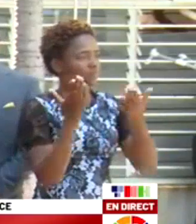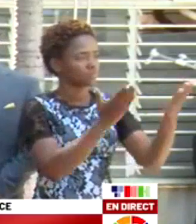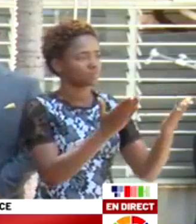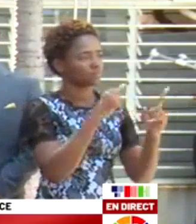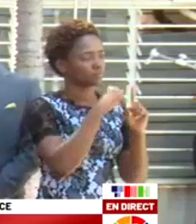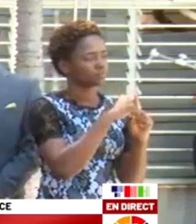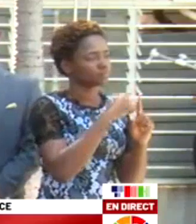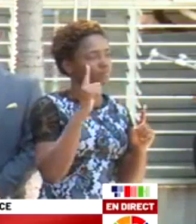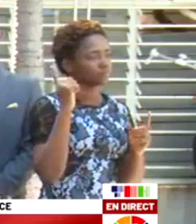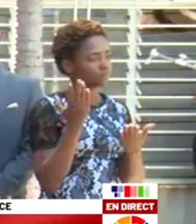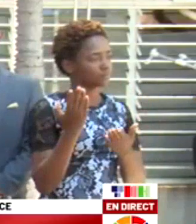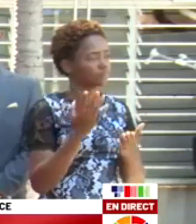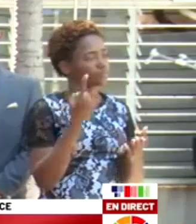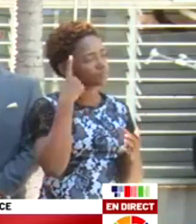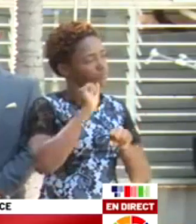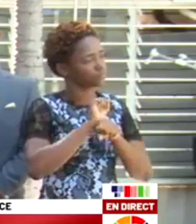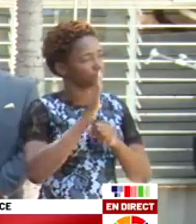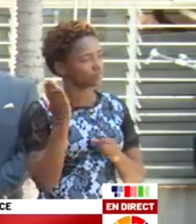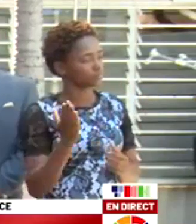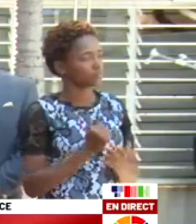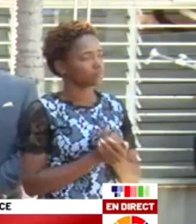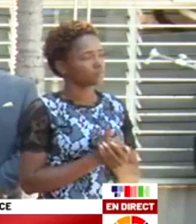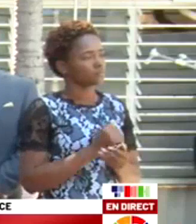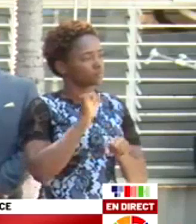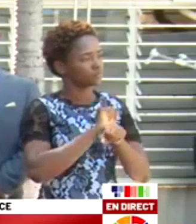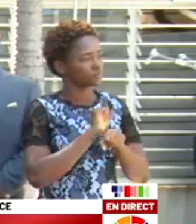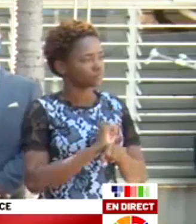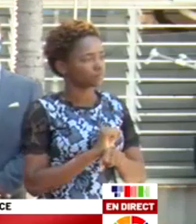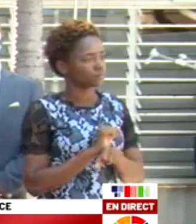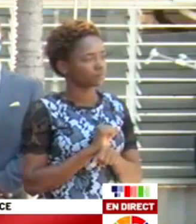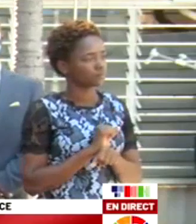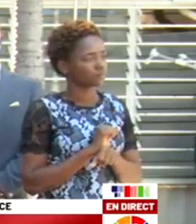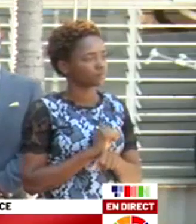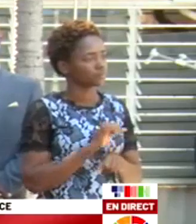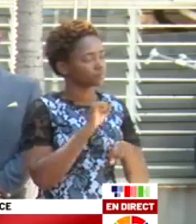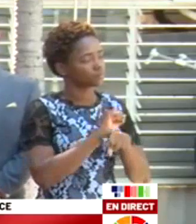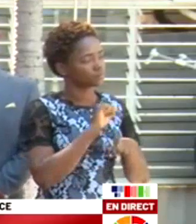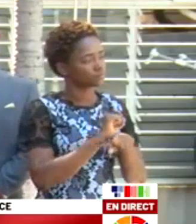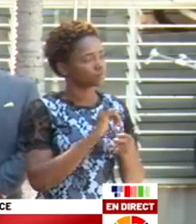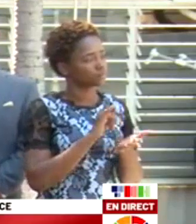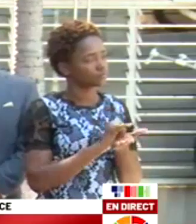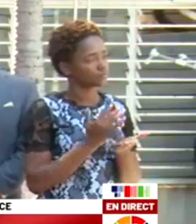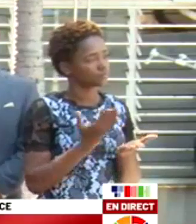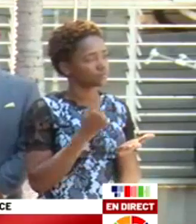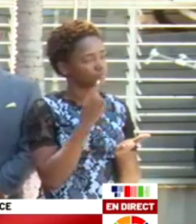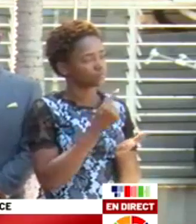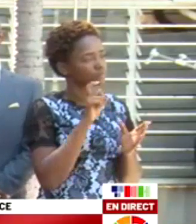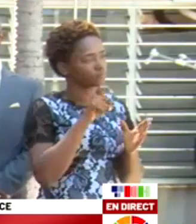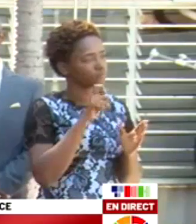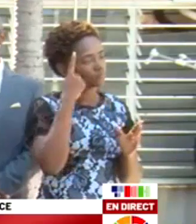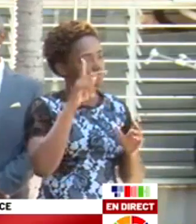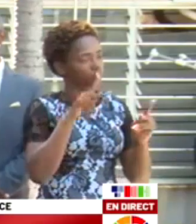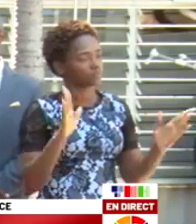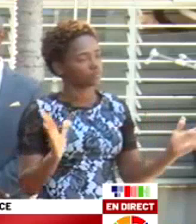solution. Nous-mêmes, nous pas nous, comme l'État, c'est travail, mais travail dans le travail, là, j'en, nous dis, nous besoin d'accompagnement de tout